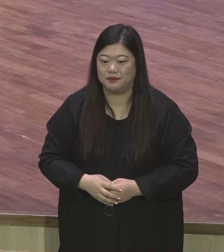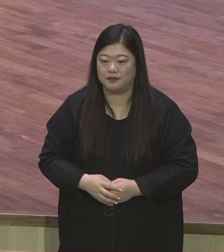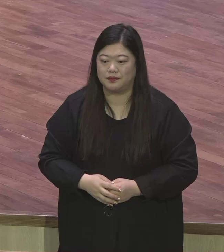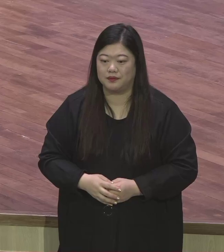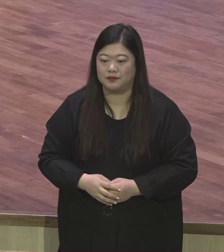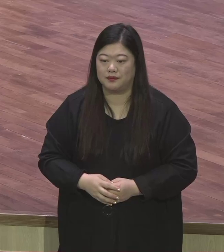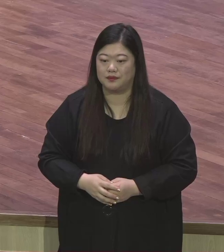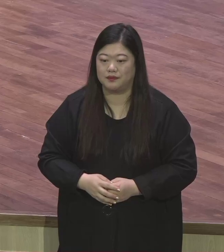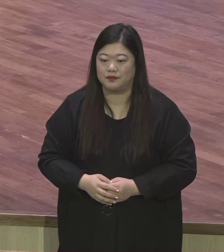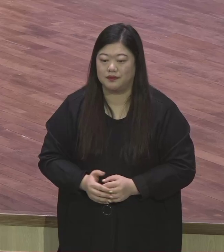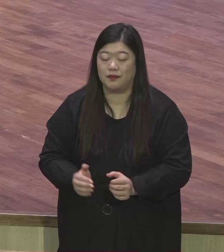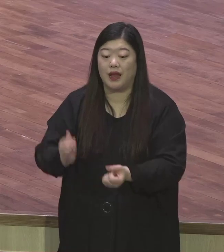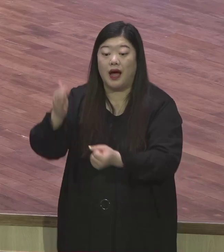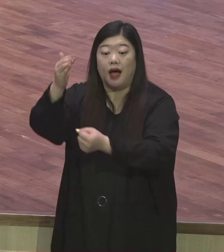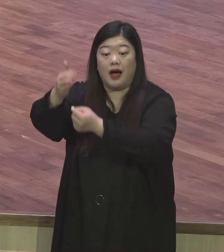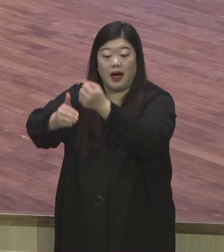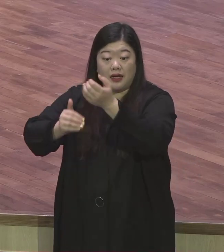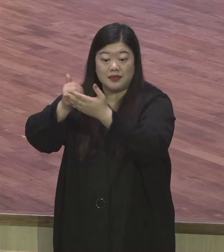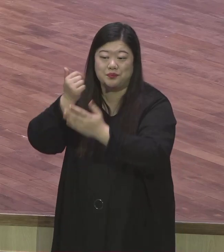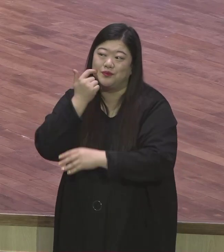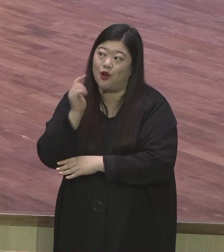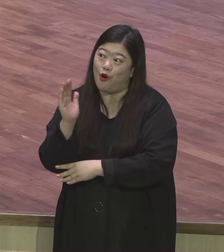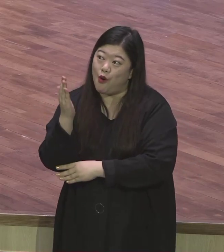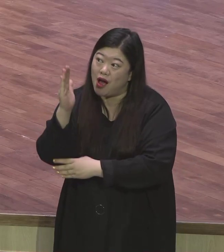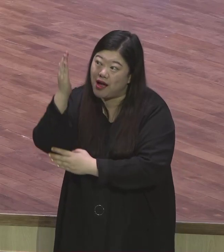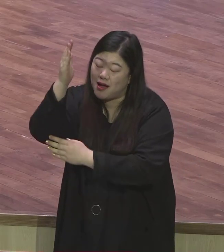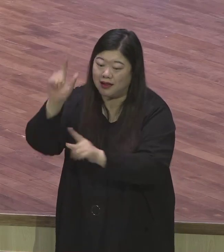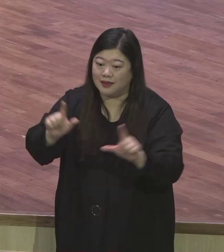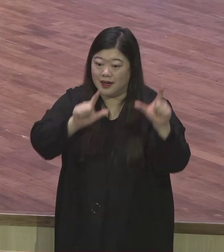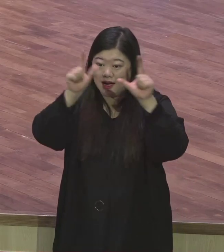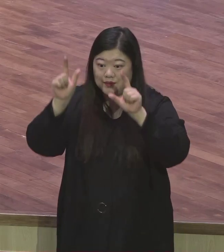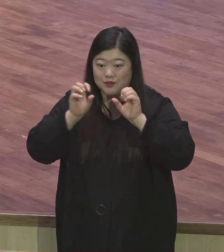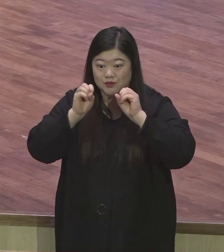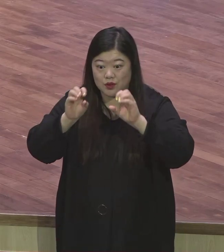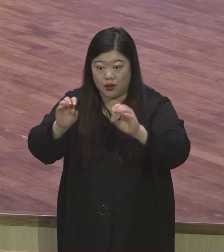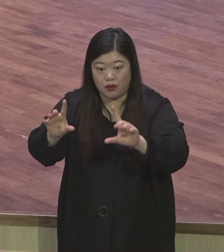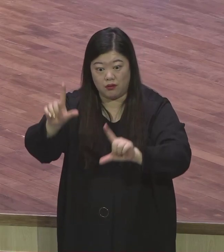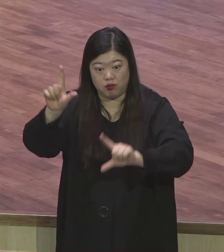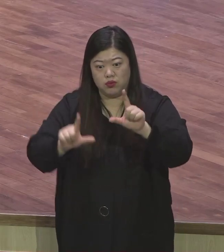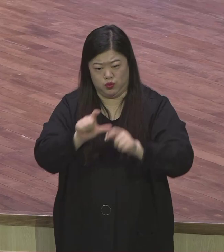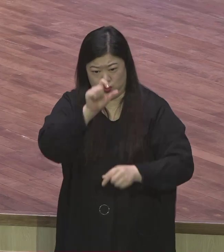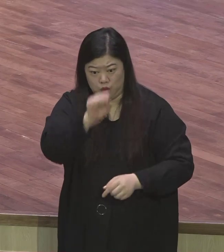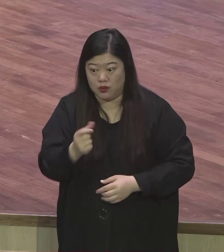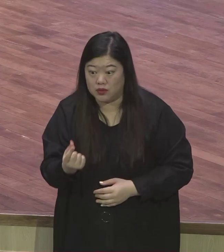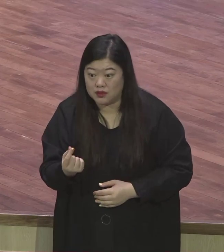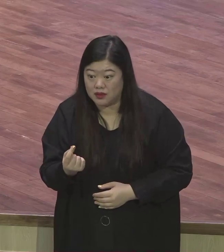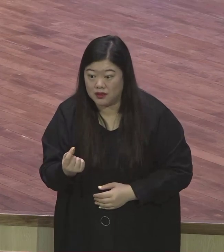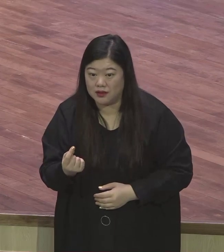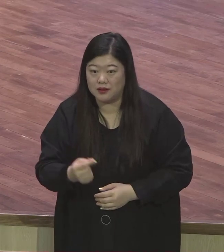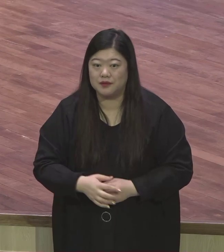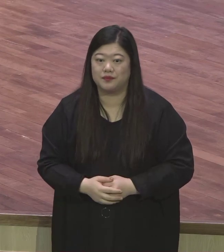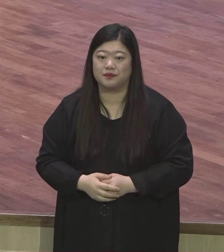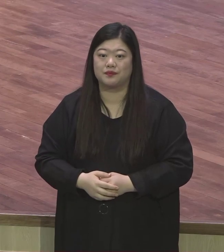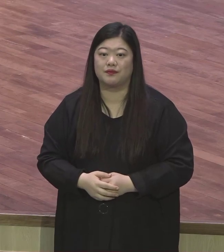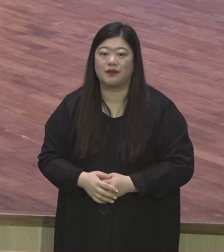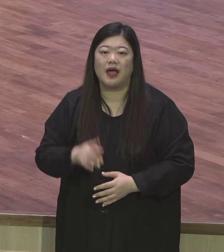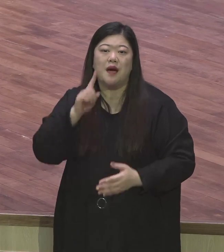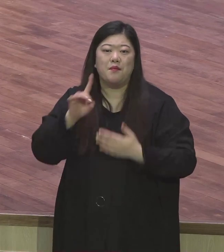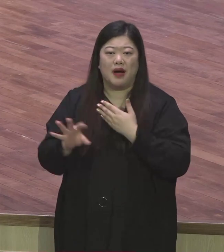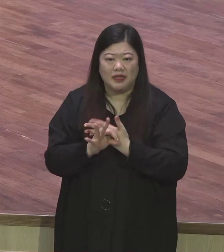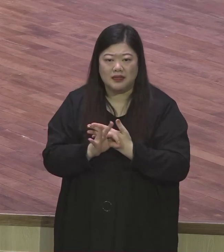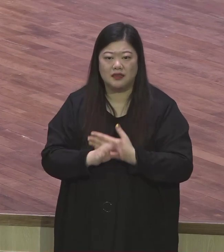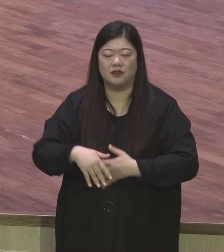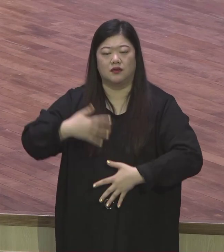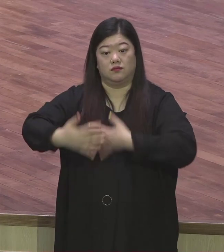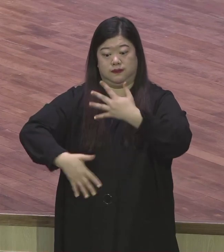영광스러운 복음 전도의 사명은 아름다운 것입니다. 주님의 제자 베드로는 만일 누가 말하려면 하나님의 말씀을 하는 것